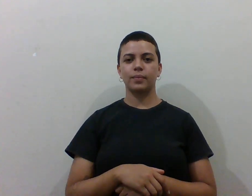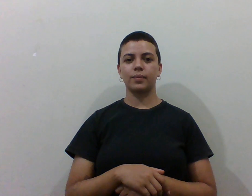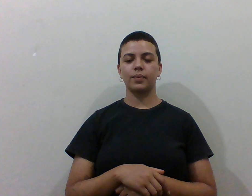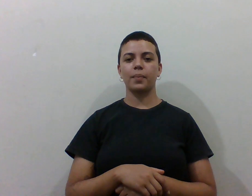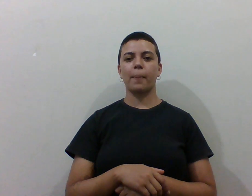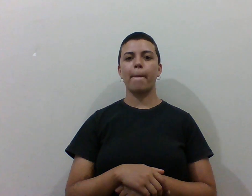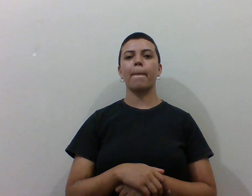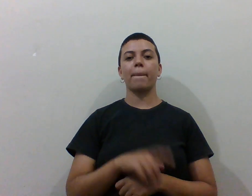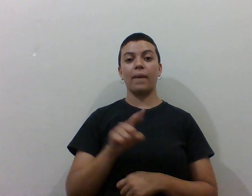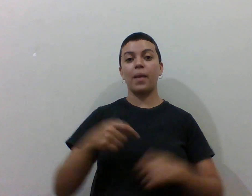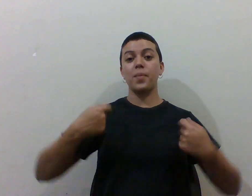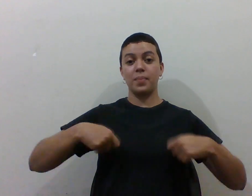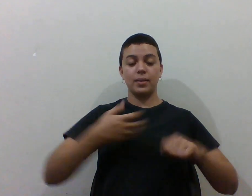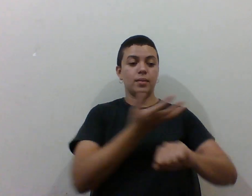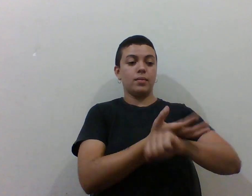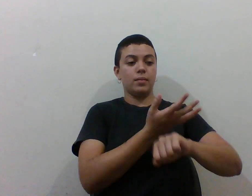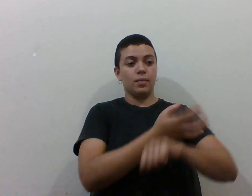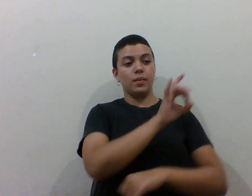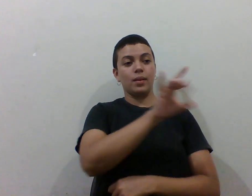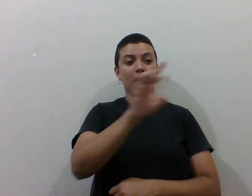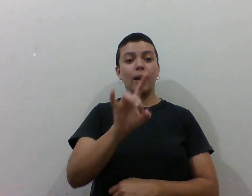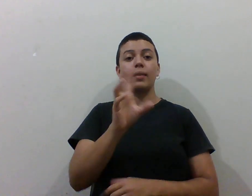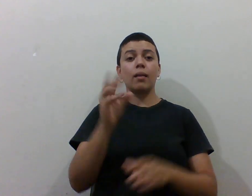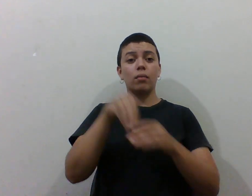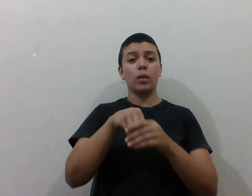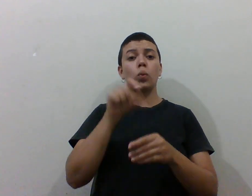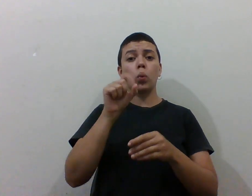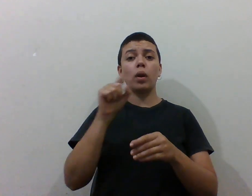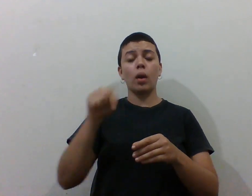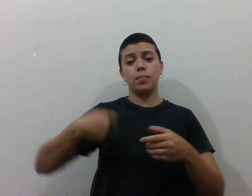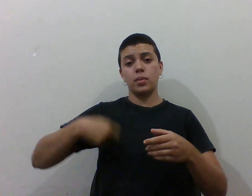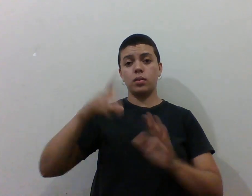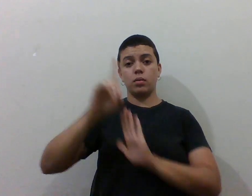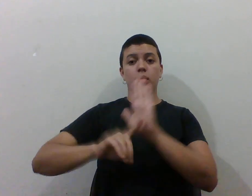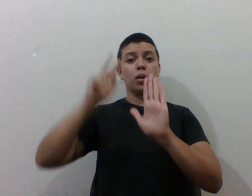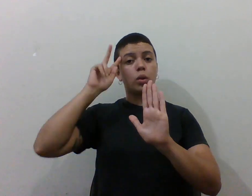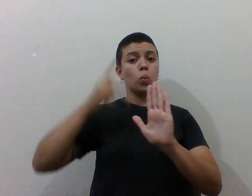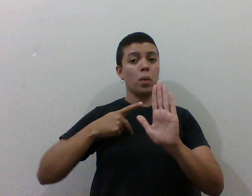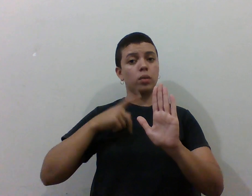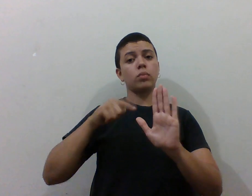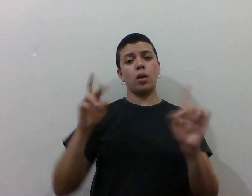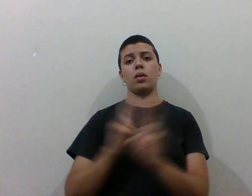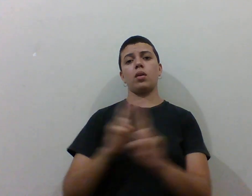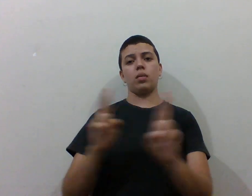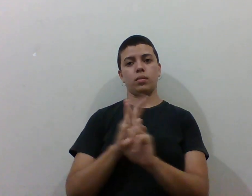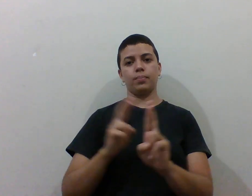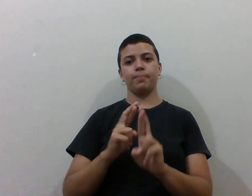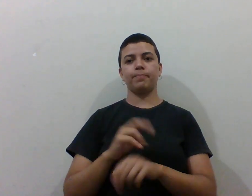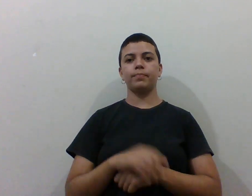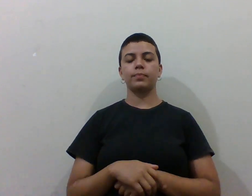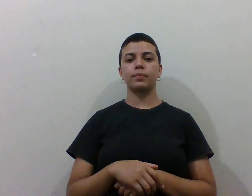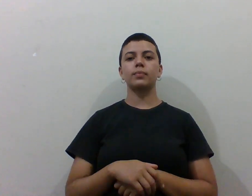respectiva disciplina e aí aqui eu trago duas perguntas como é que a gente faz para inserir um tema que a gente não domina